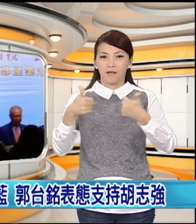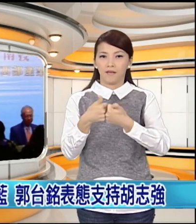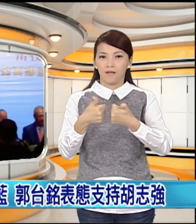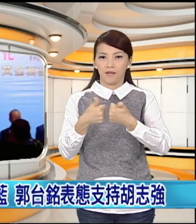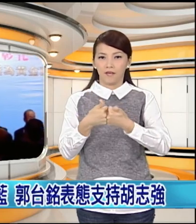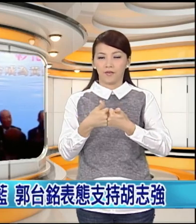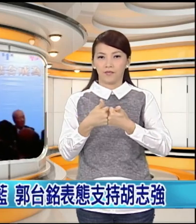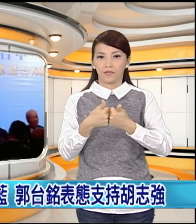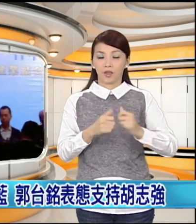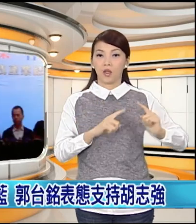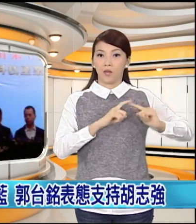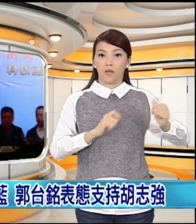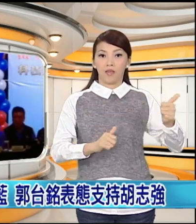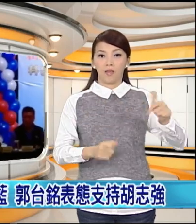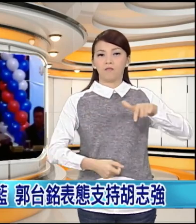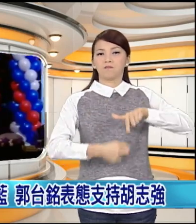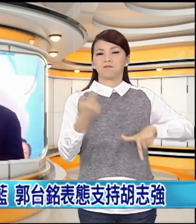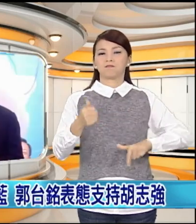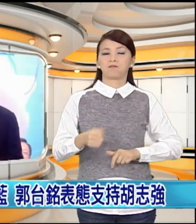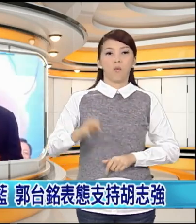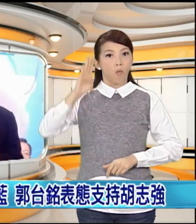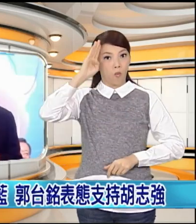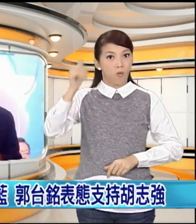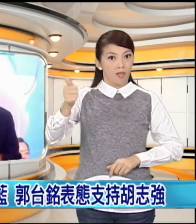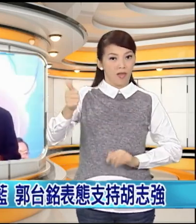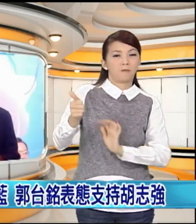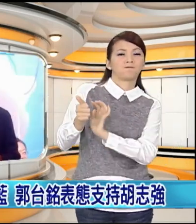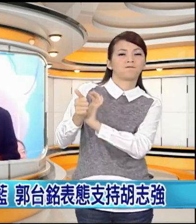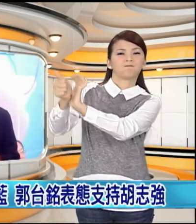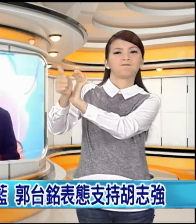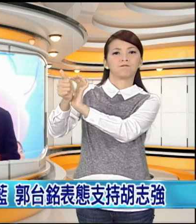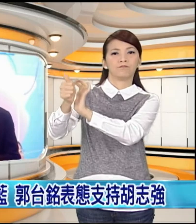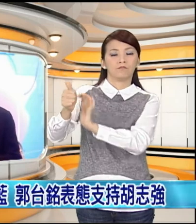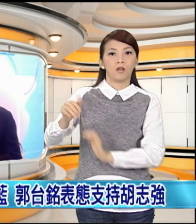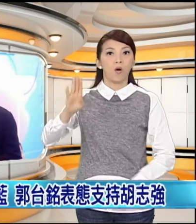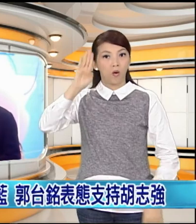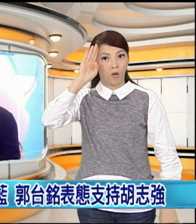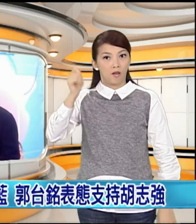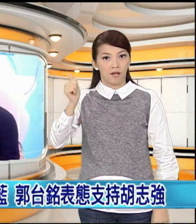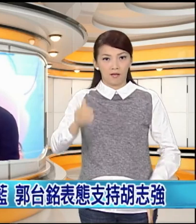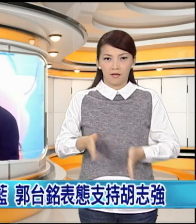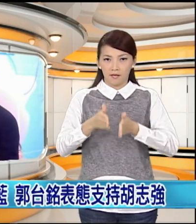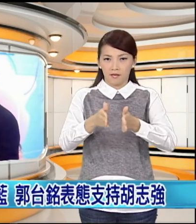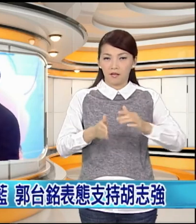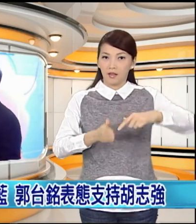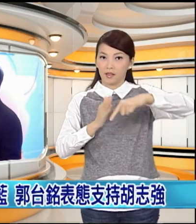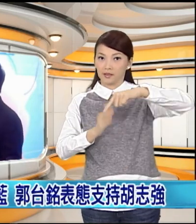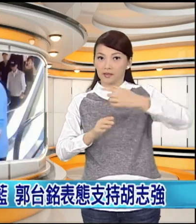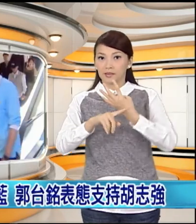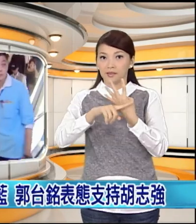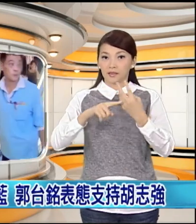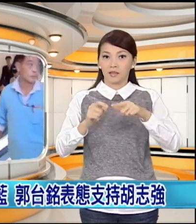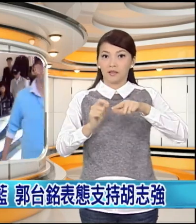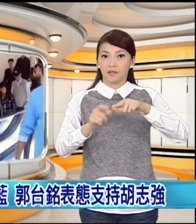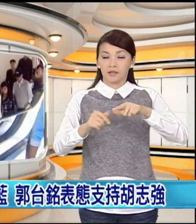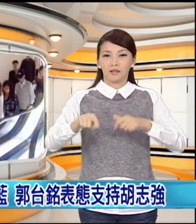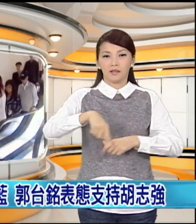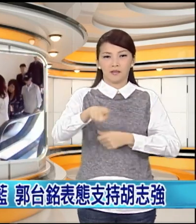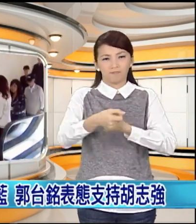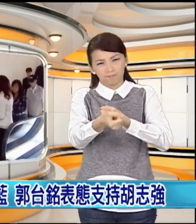强。胡志强这边是打出了经济牌，营造企业界高度支持的气势，